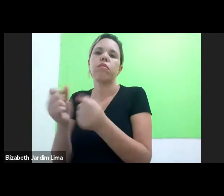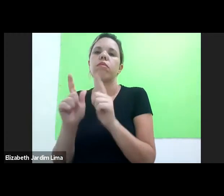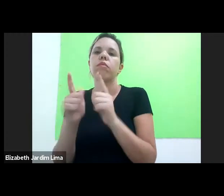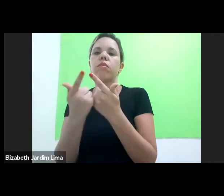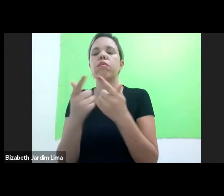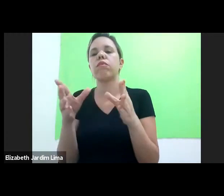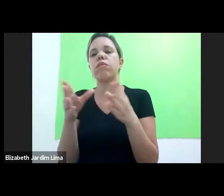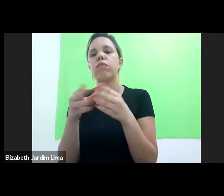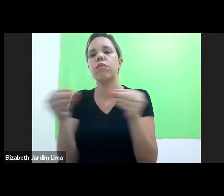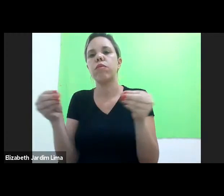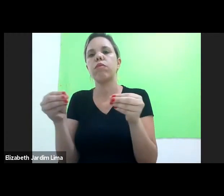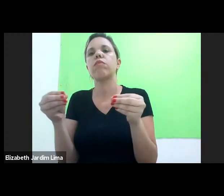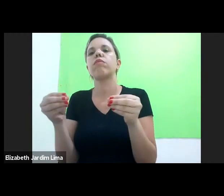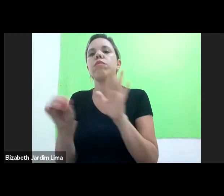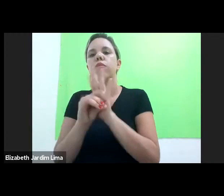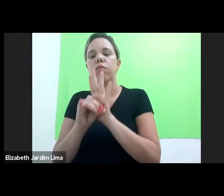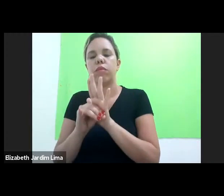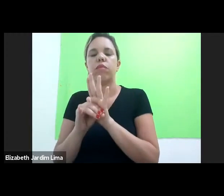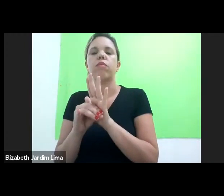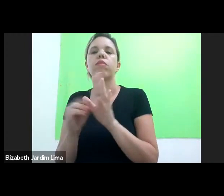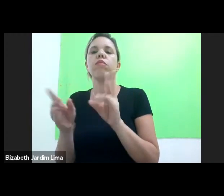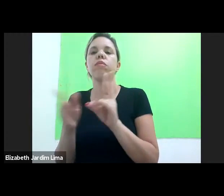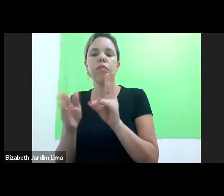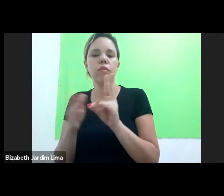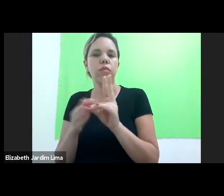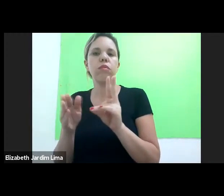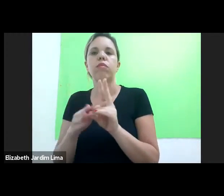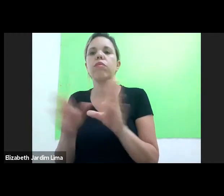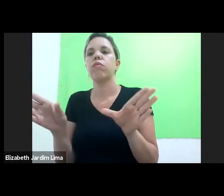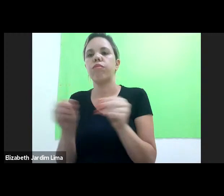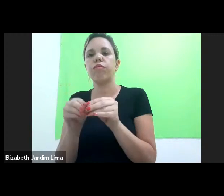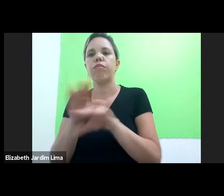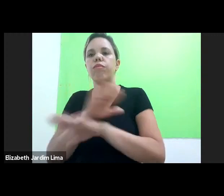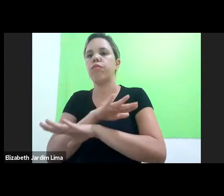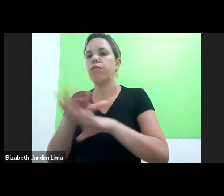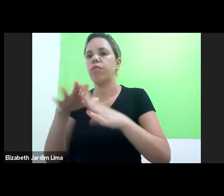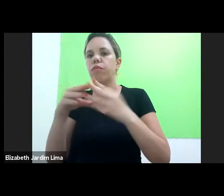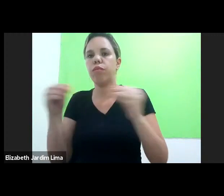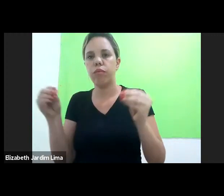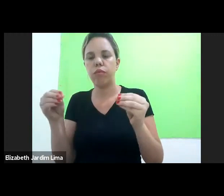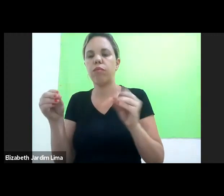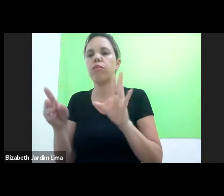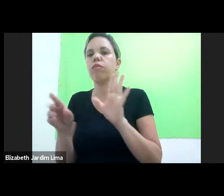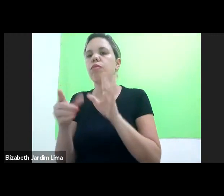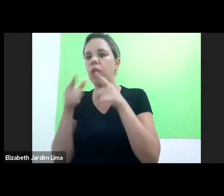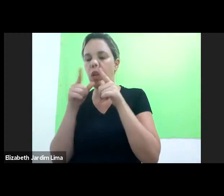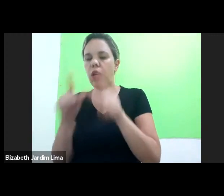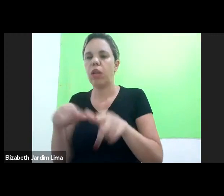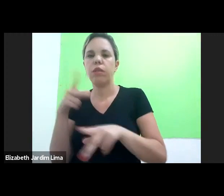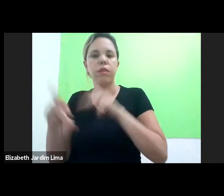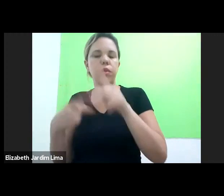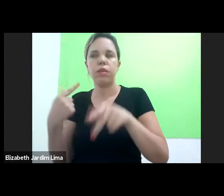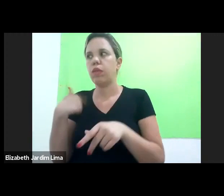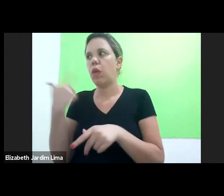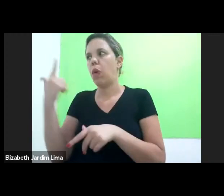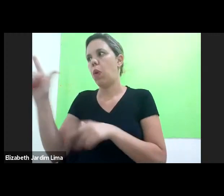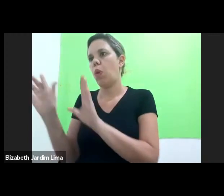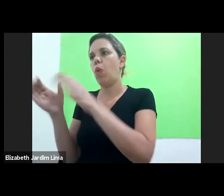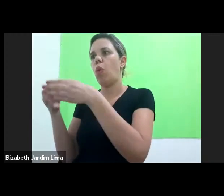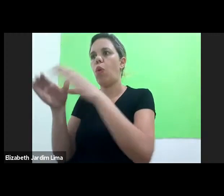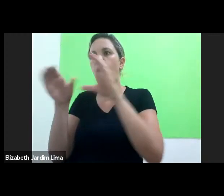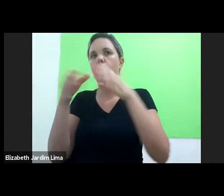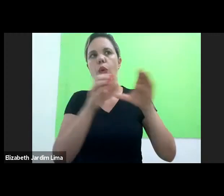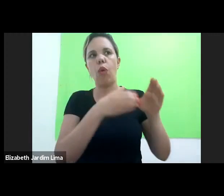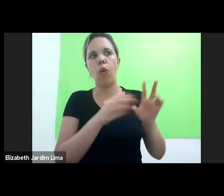das identidades indígenas, é a morte da língua indígena. Então, meu povo, não diferente de outros povos indígenas,